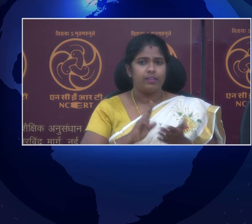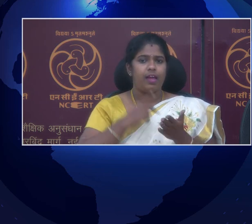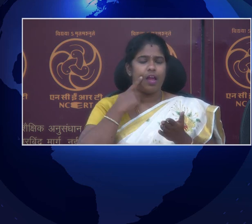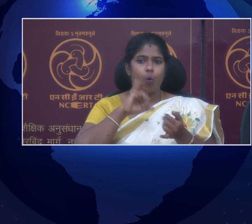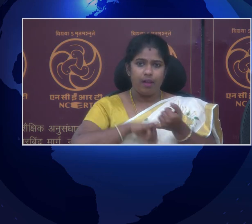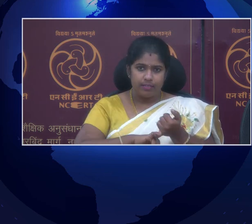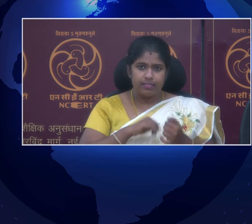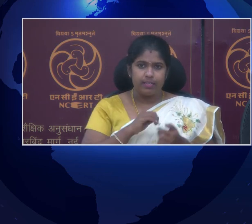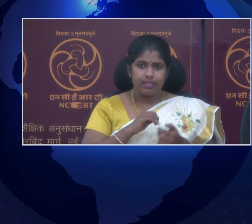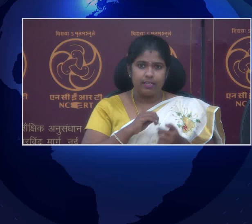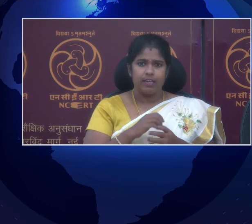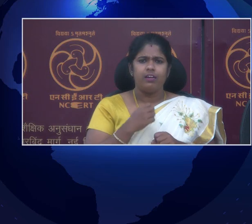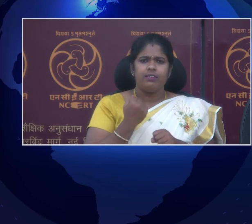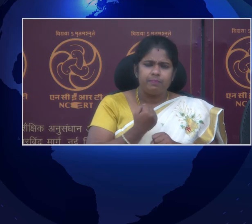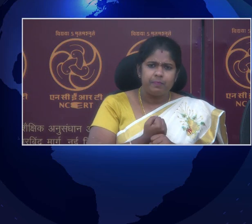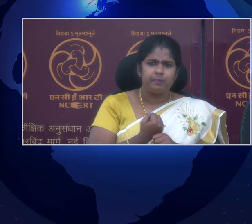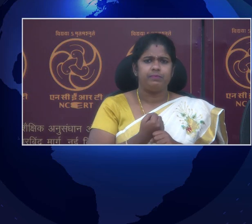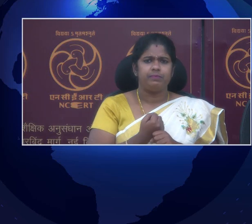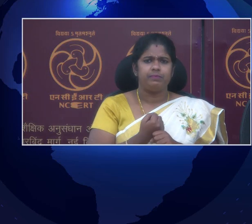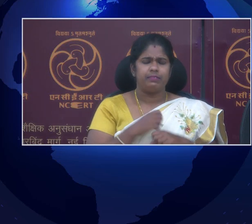हैं, लाभार्थी हैं, उन तक हम पहुंचा सकें।